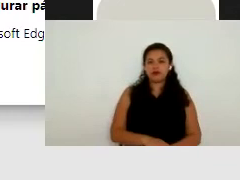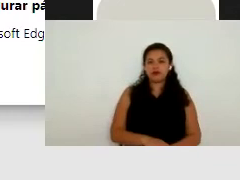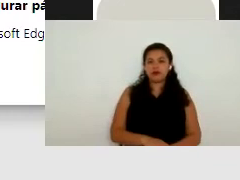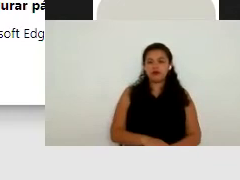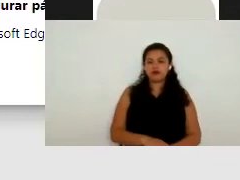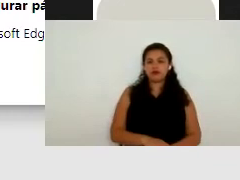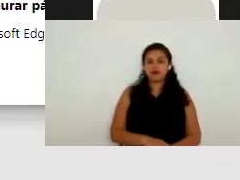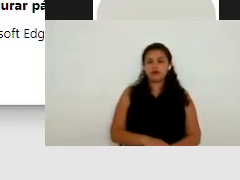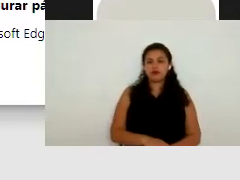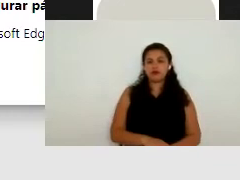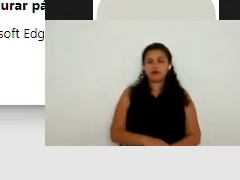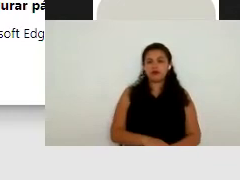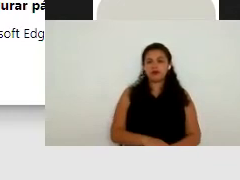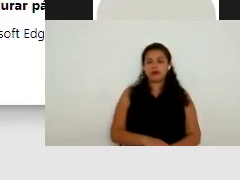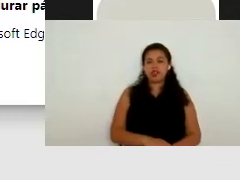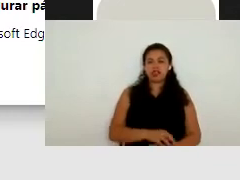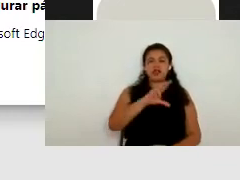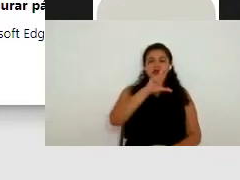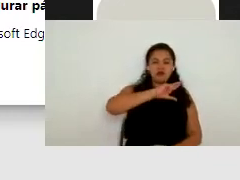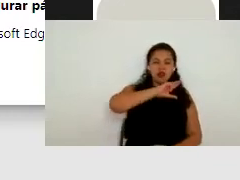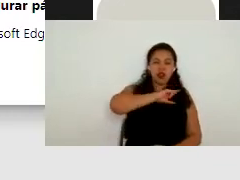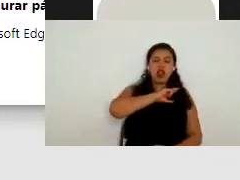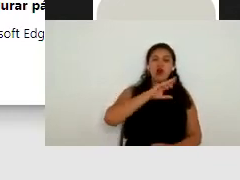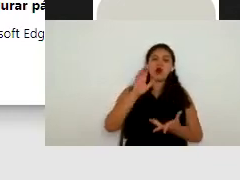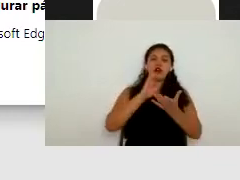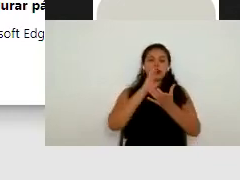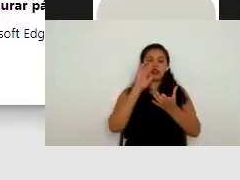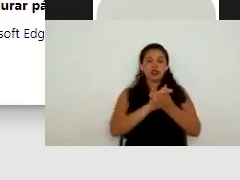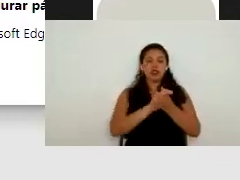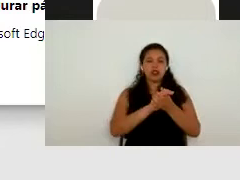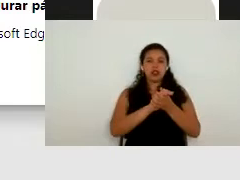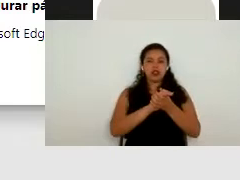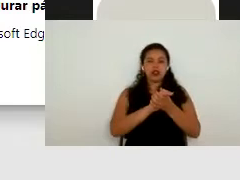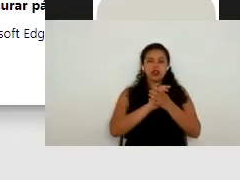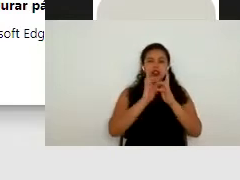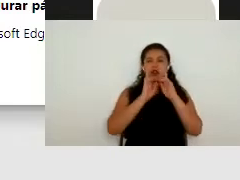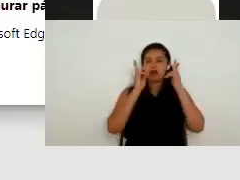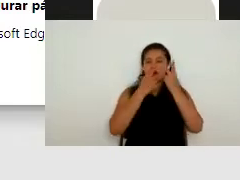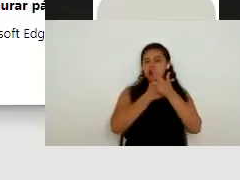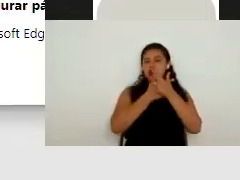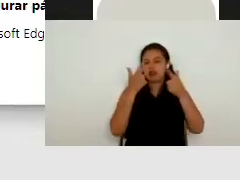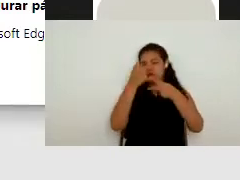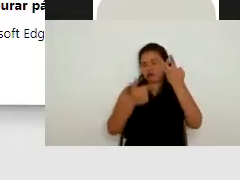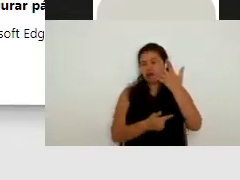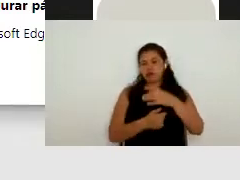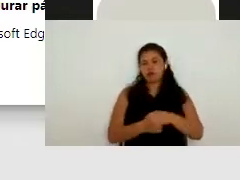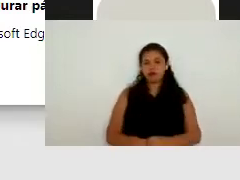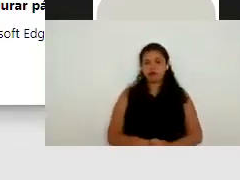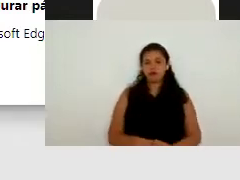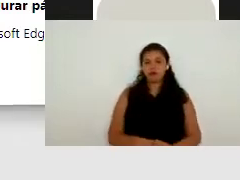en el estado civil verdad todas las opciones que pueden tener y e